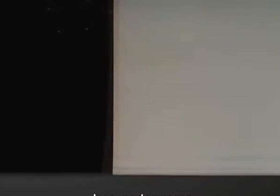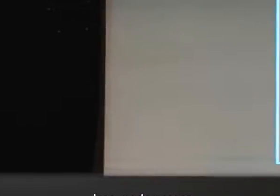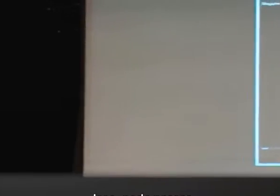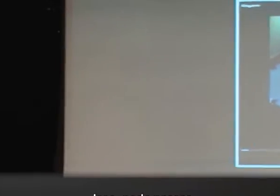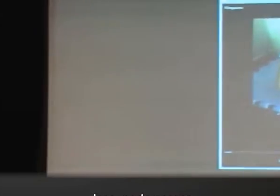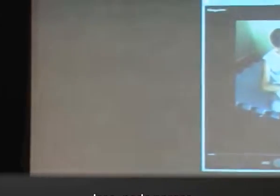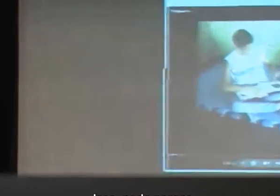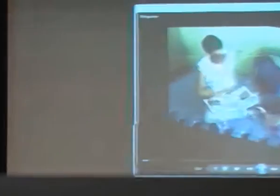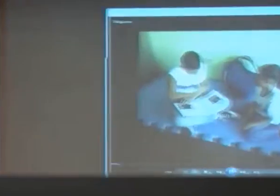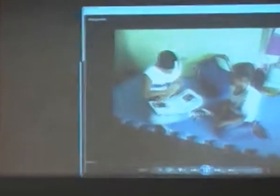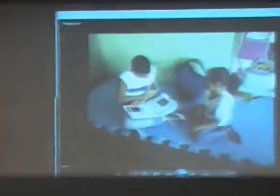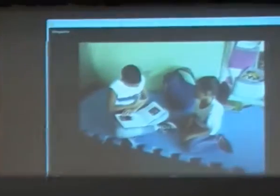Isso, pode passar.